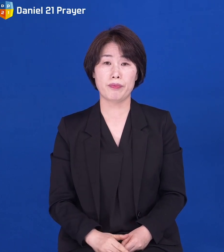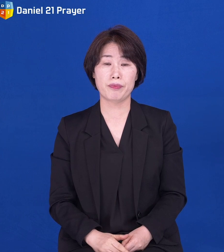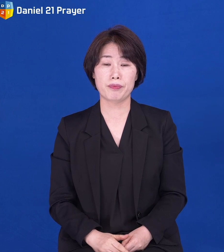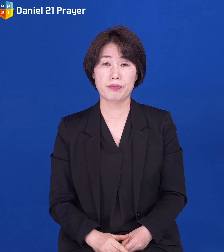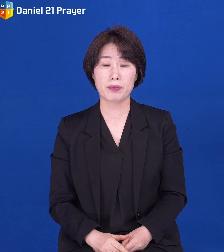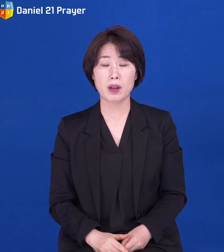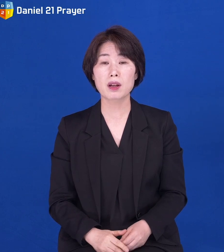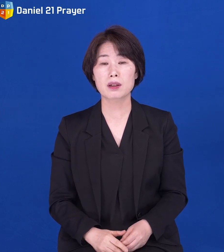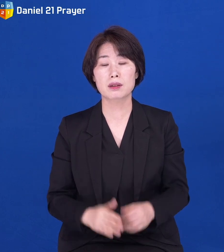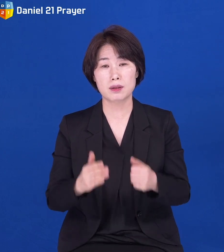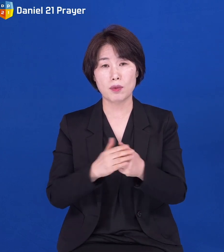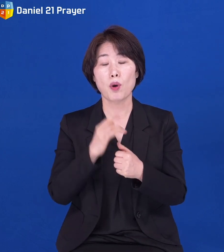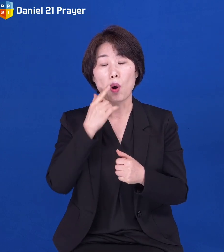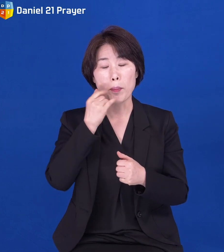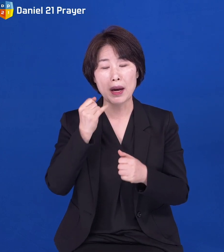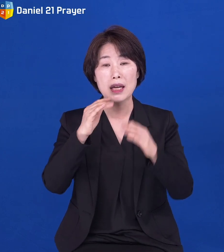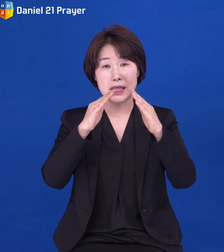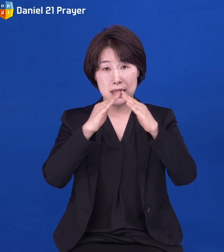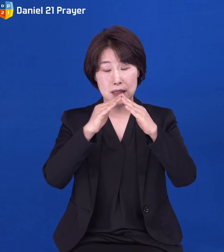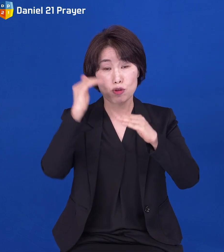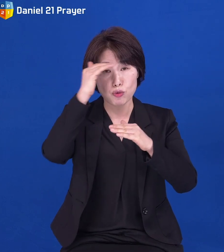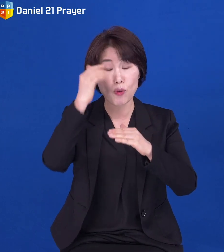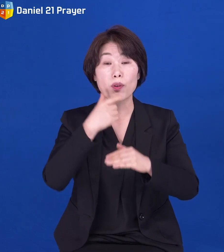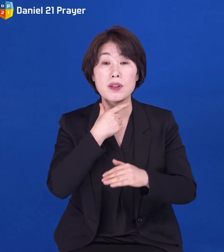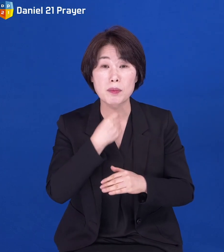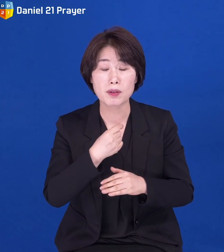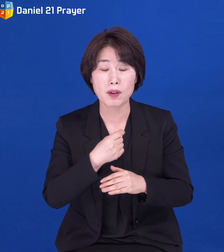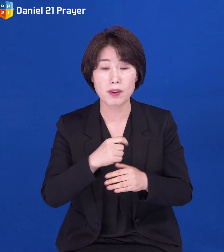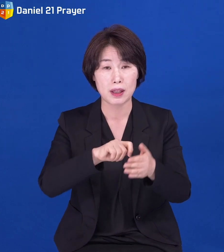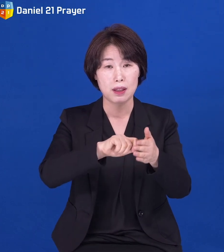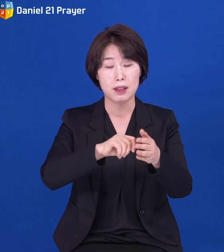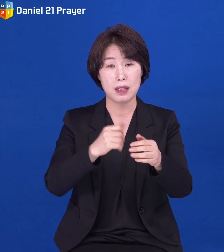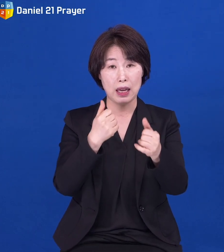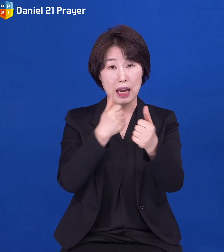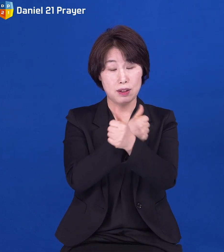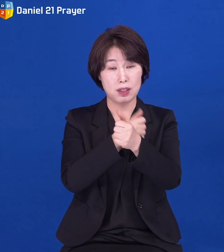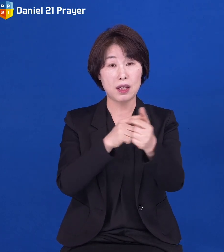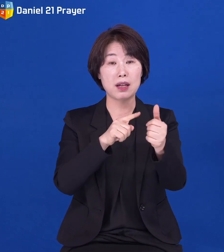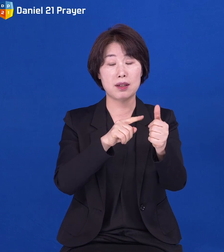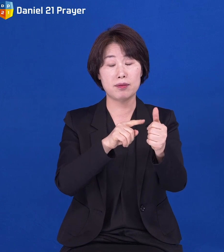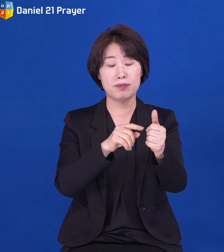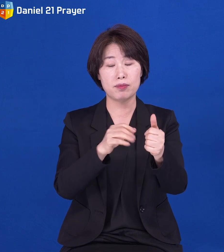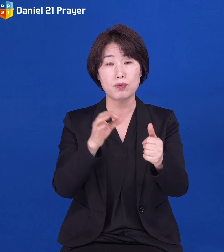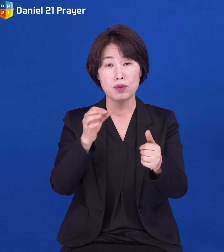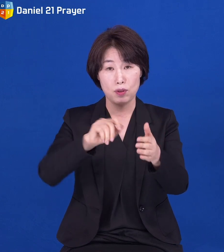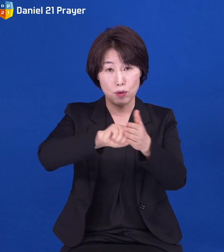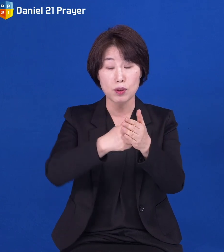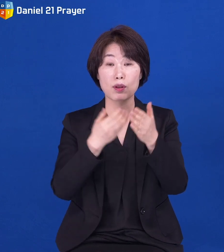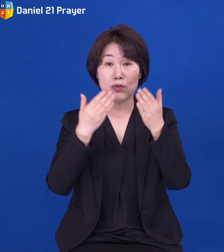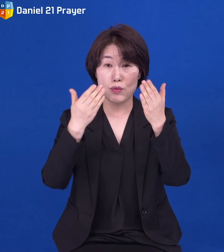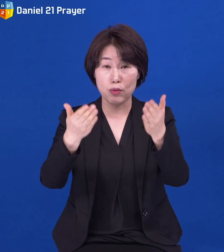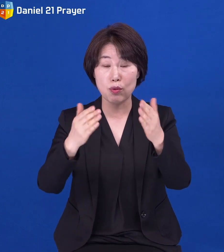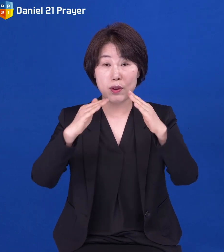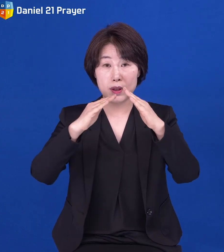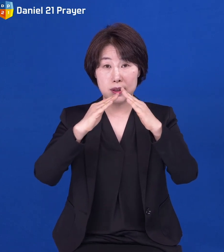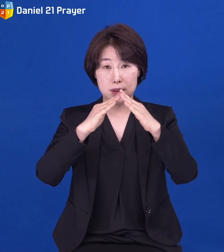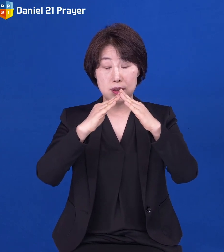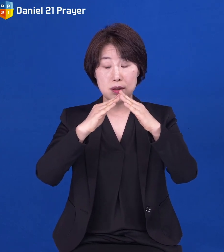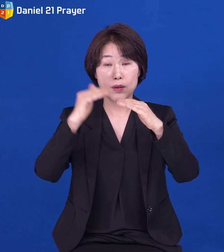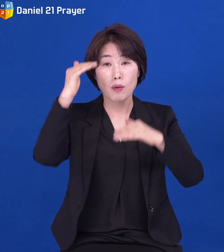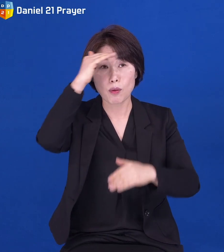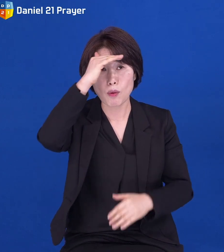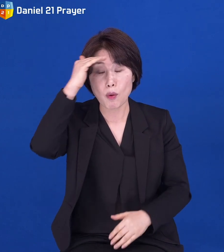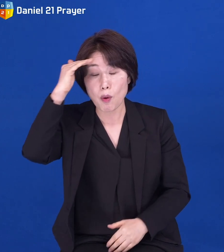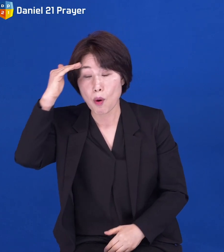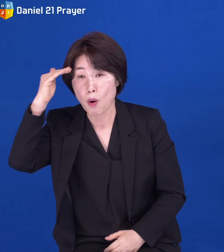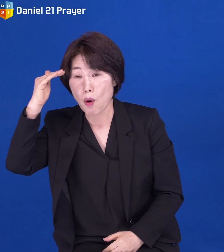했더니 아저씨가 키를 맡기고 그냥 가셨대요. 키를 맡기고 그냥 가시고 편안하게 보라고 그러면서 편안하게 집을 보는데 집이 너무 좋은